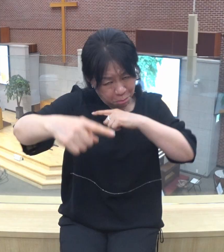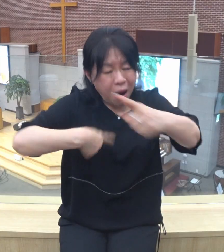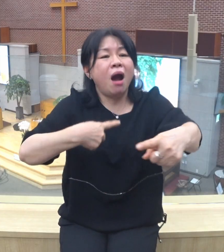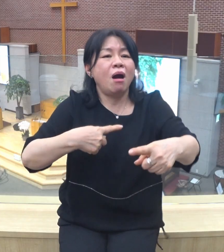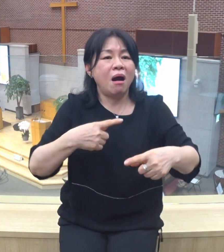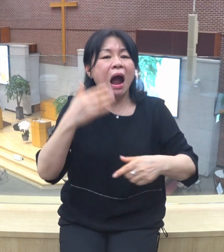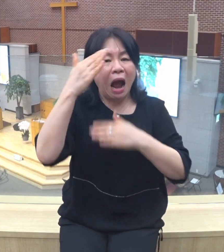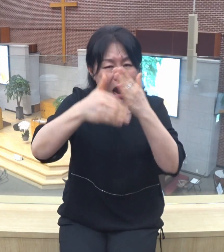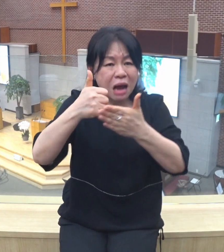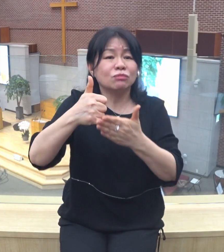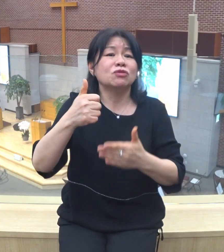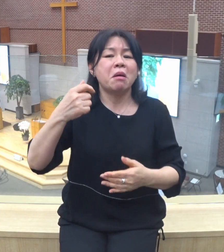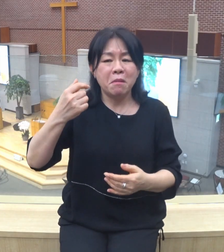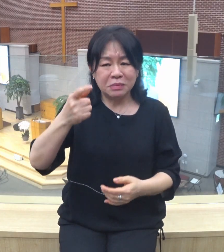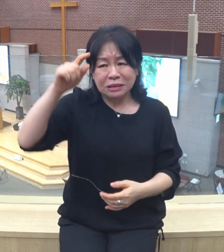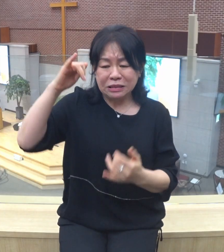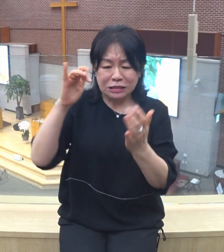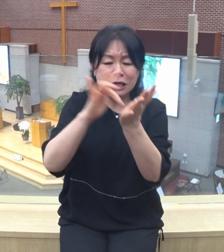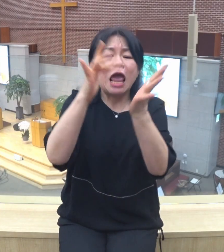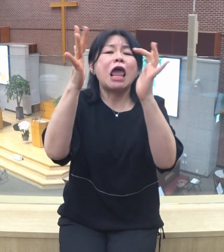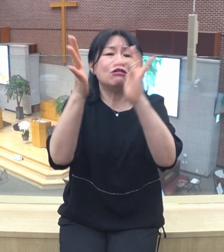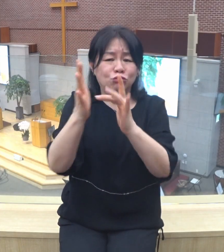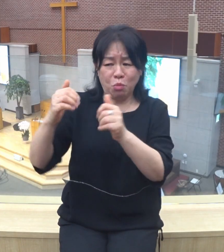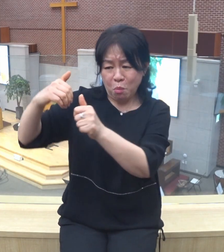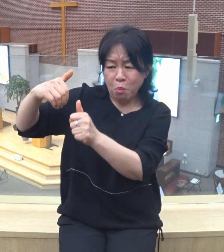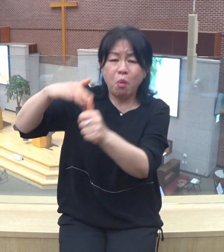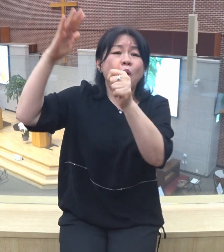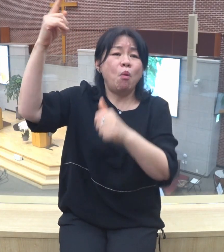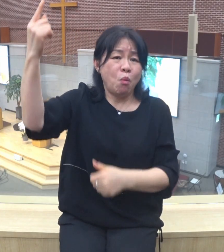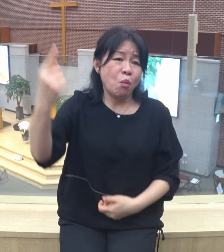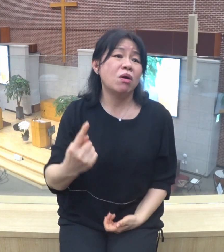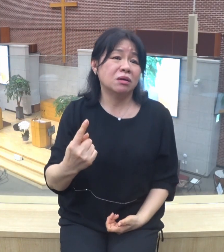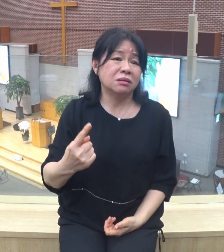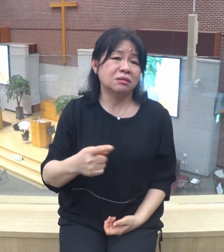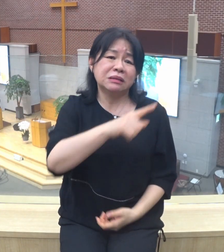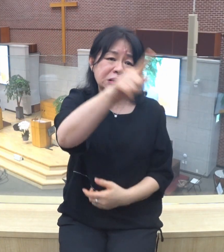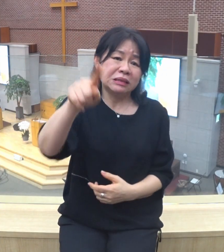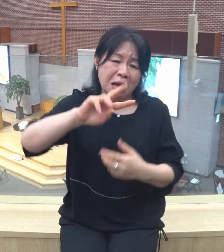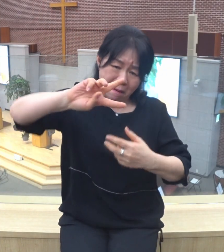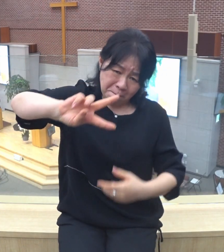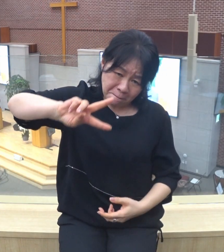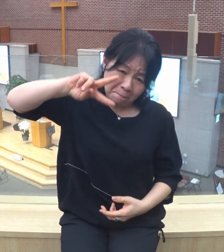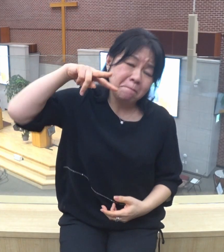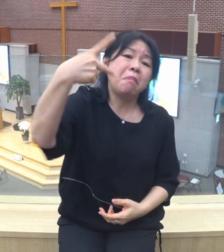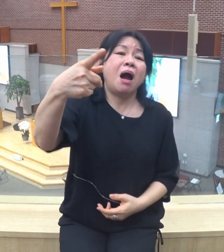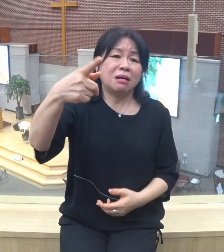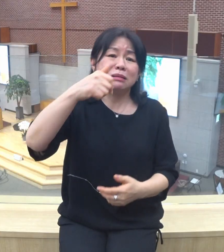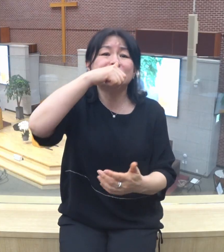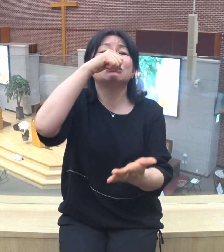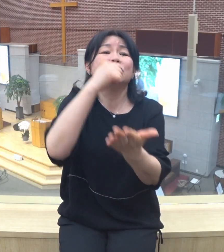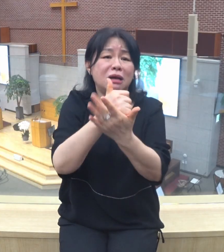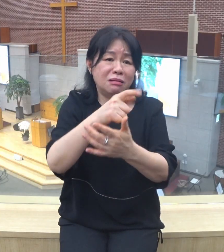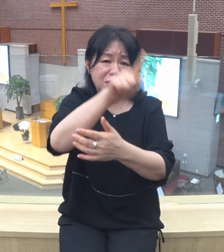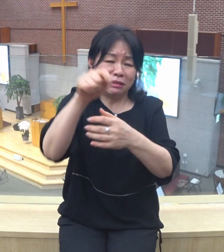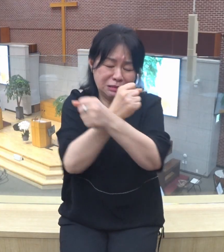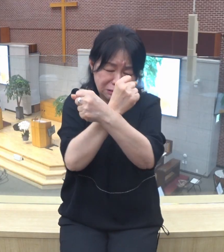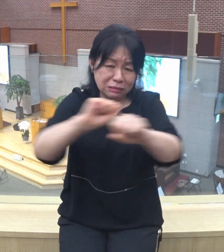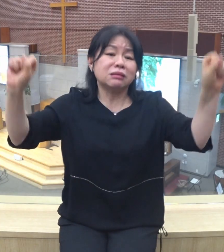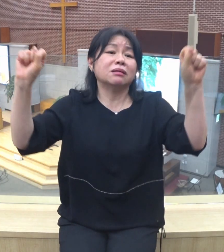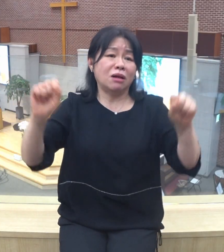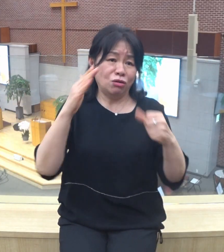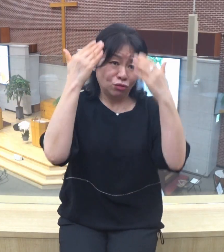아들을 보내시고 속량물로 삼으셔서 십자가에 가셨습니다. 우리를 죄에서 자유하게